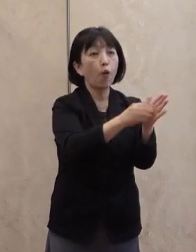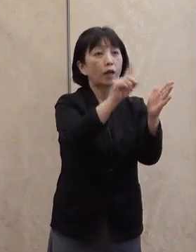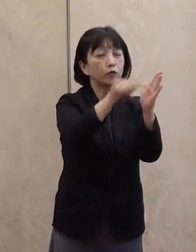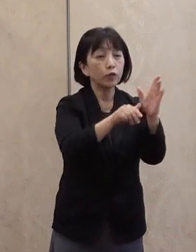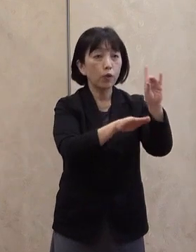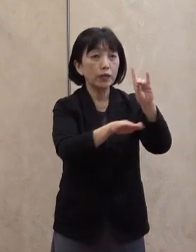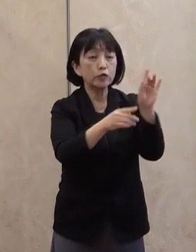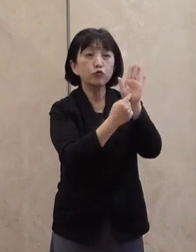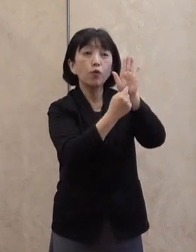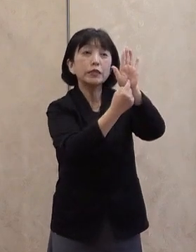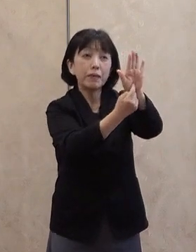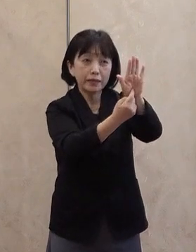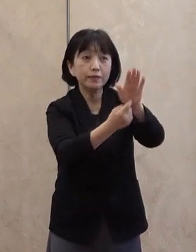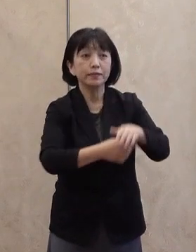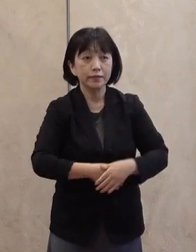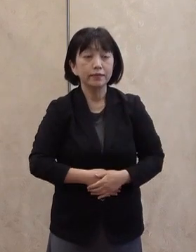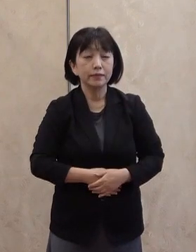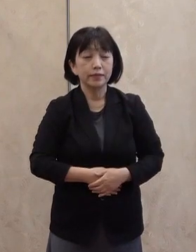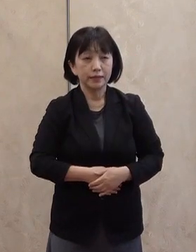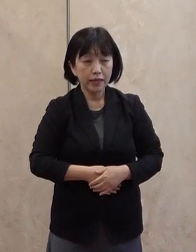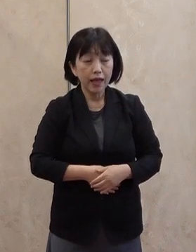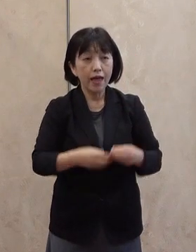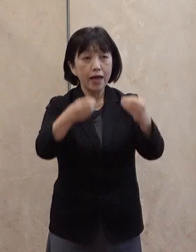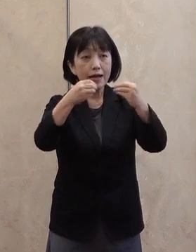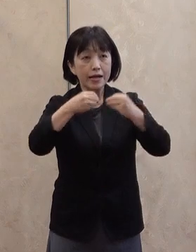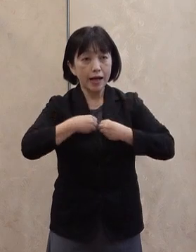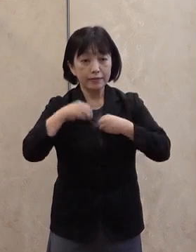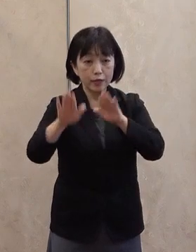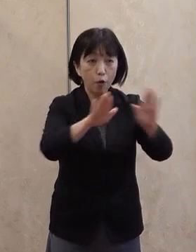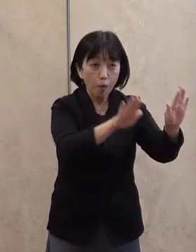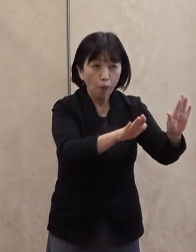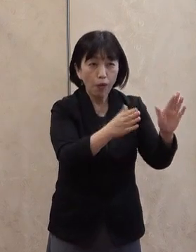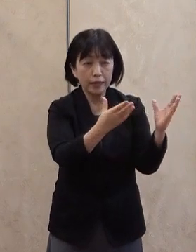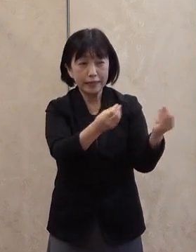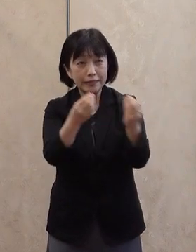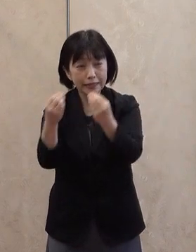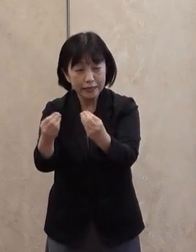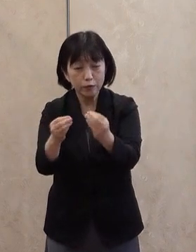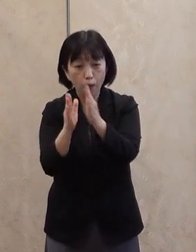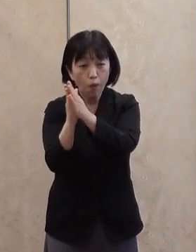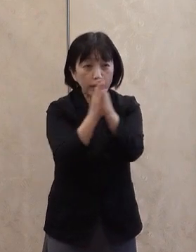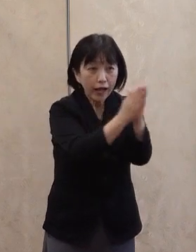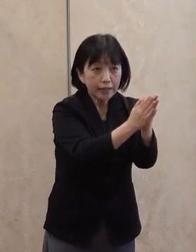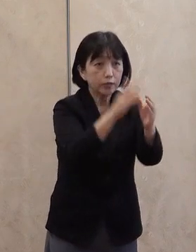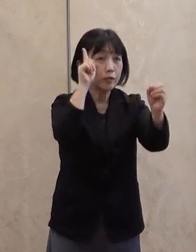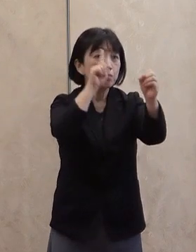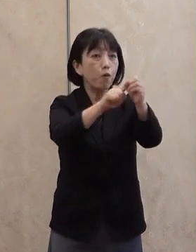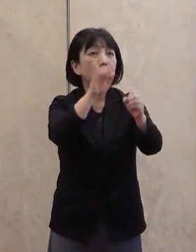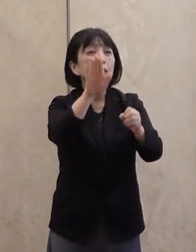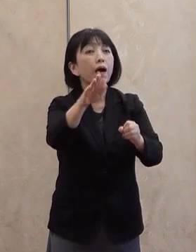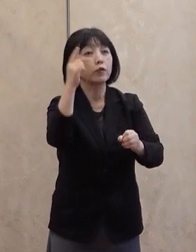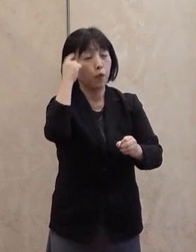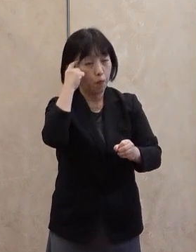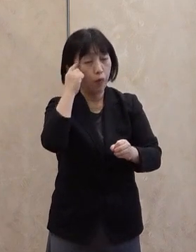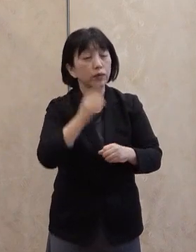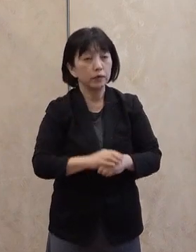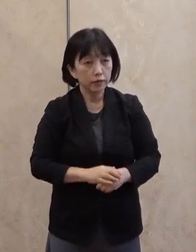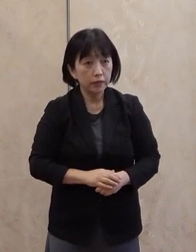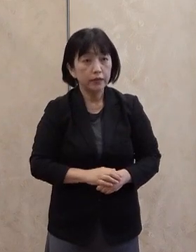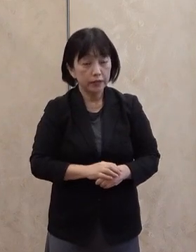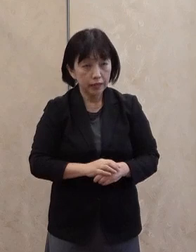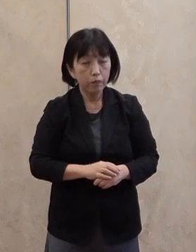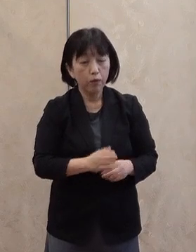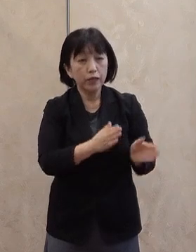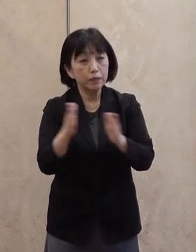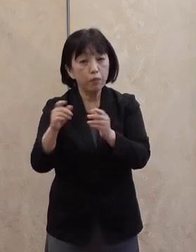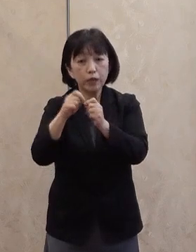あ危機あの感染対策の徹底を求めるという目的もあるかと思うんですが、その一方で分科会指標との